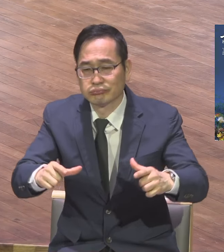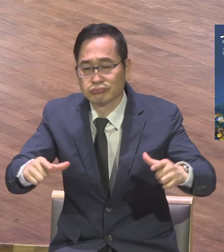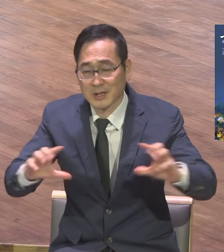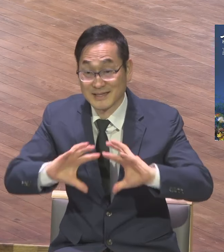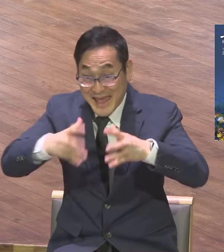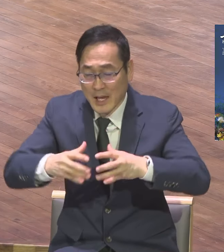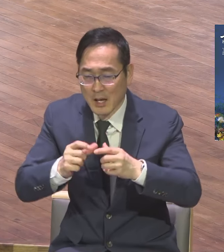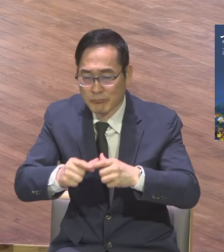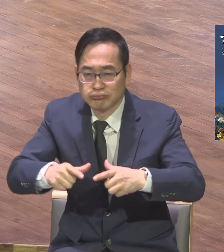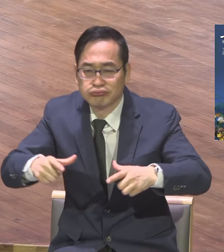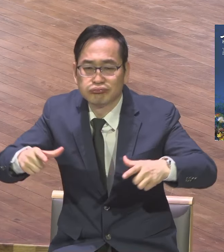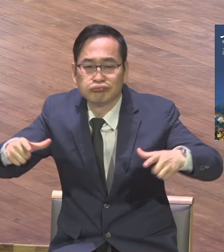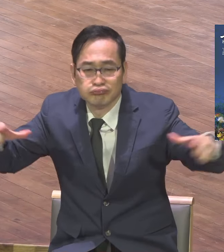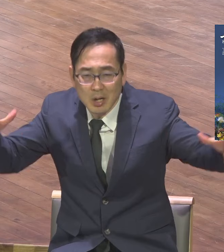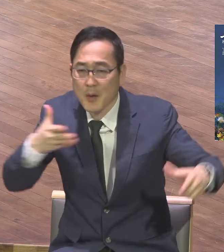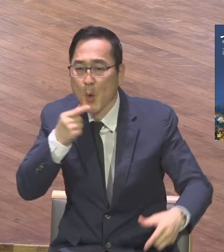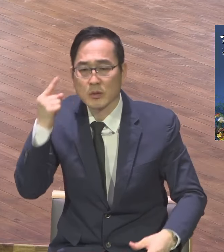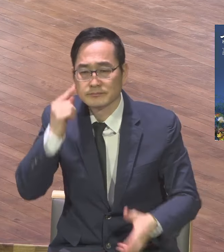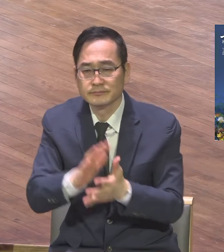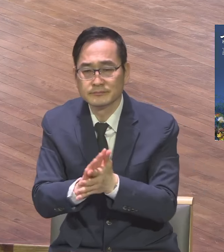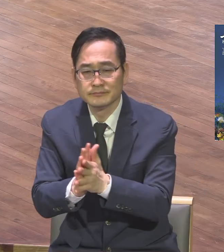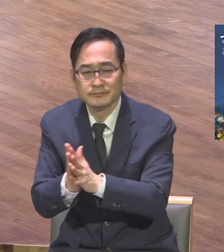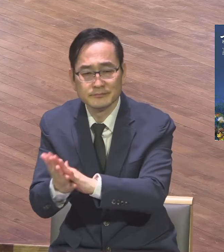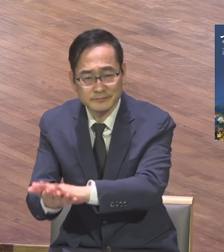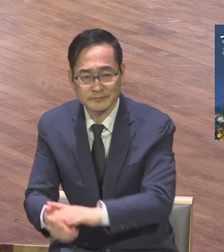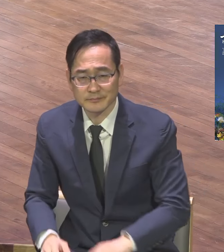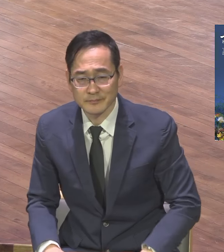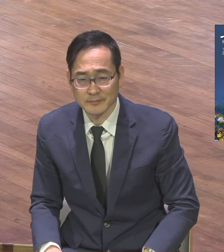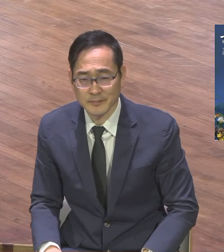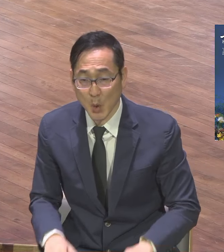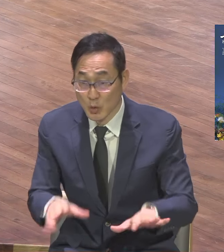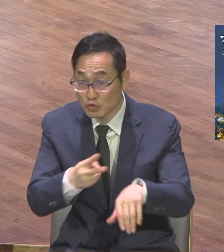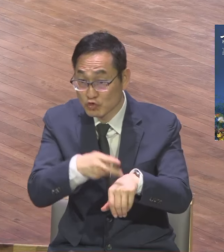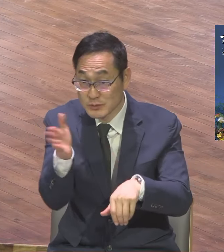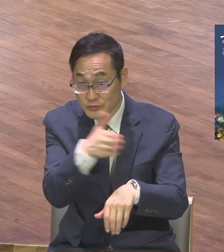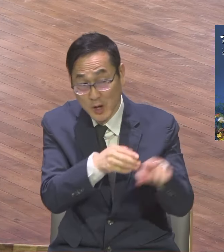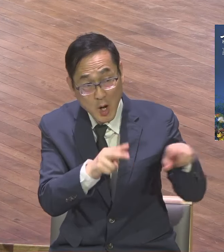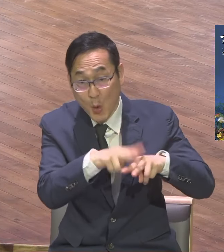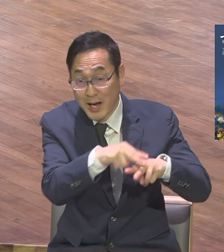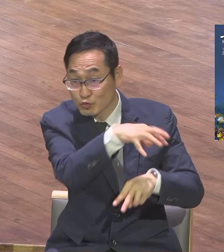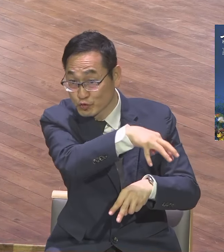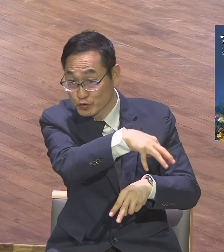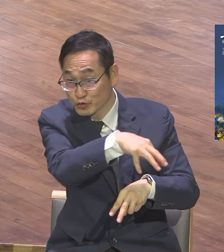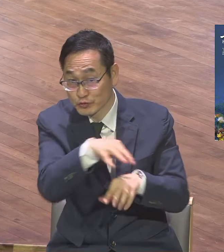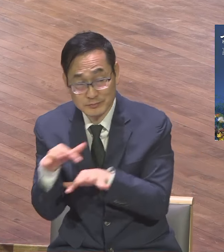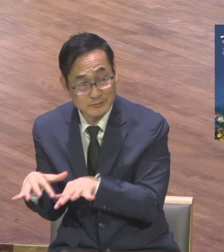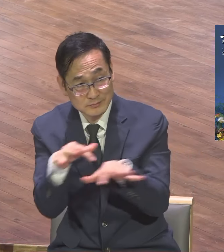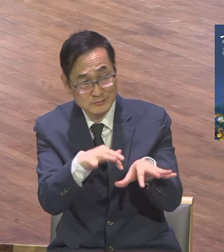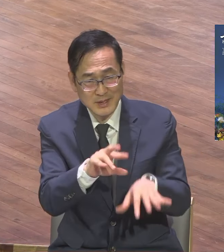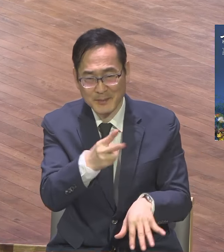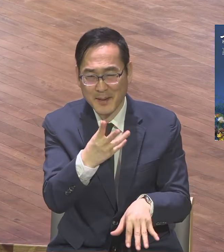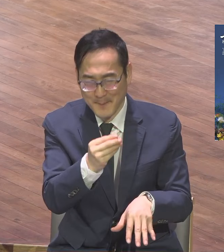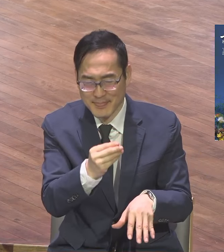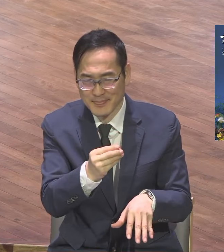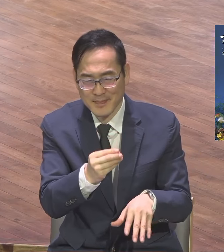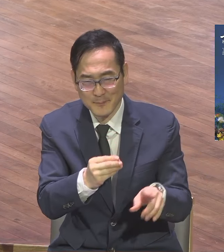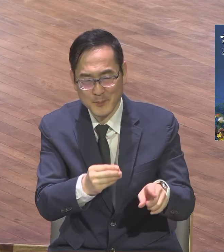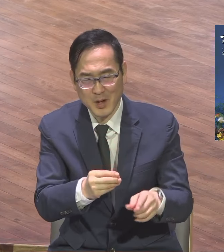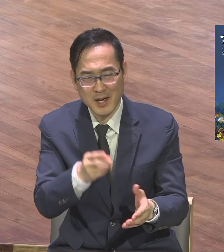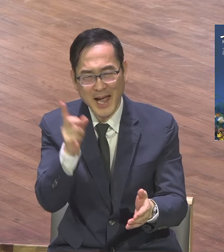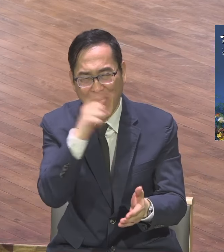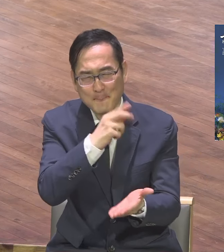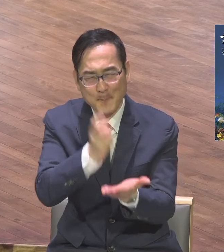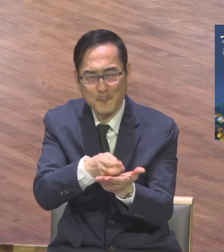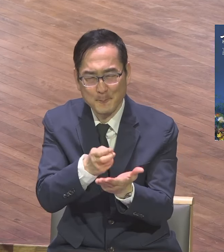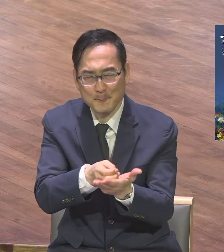아멘. 오늘 오후에 2시부터 광화문 일대에서 악법 저지를 위한 200만 연합 예배,